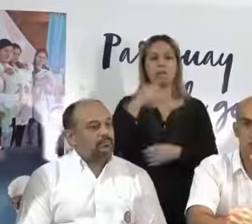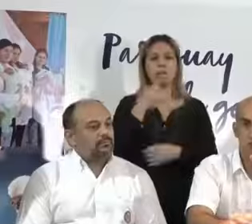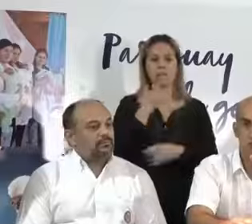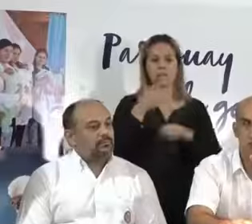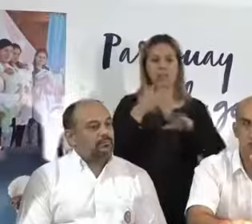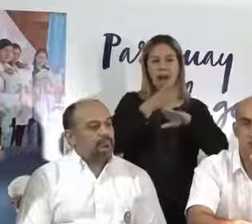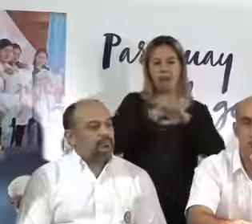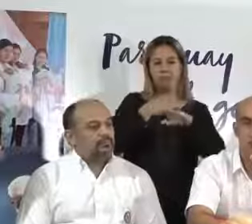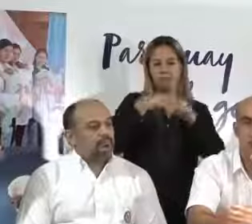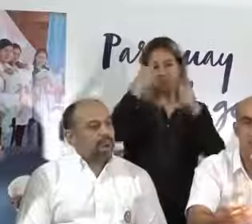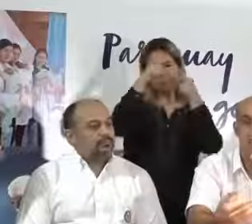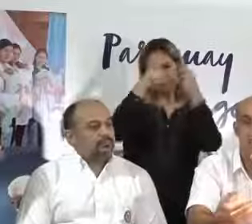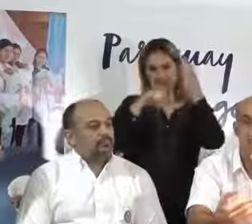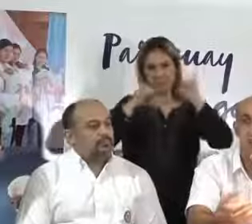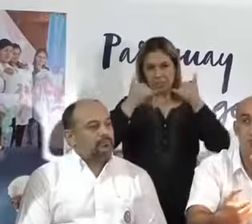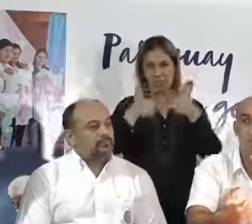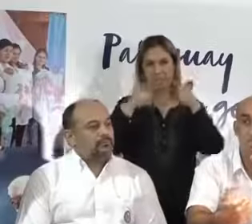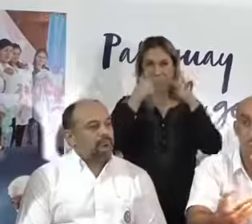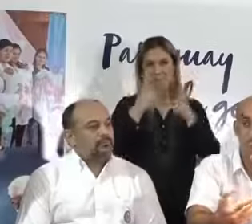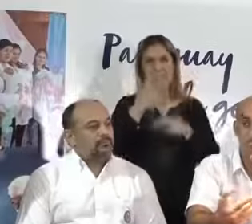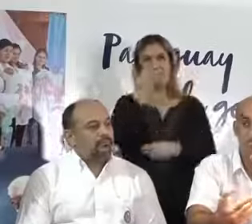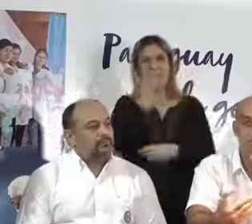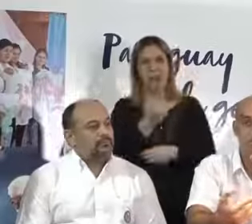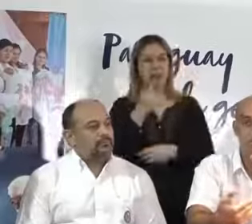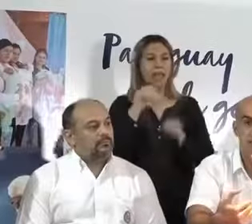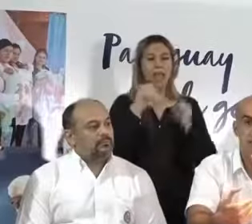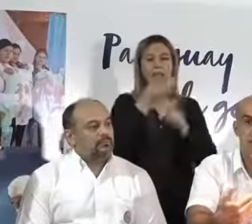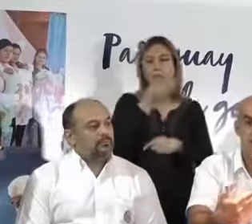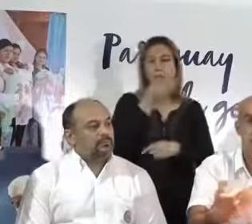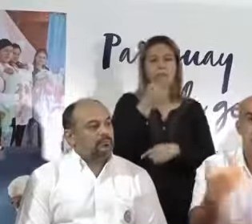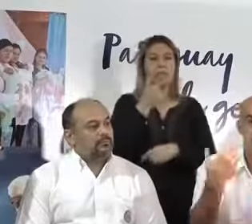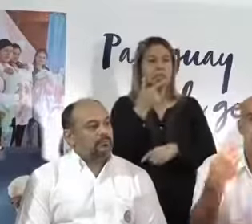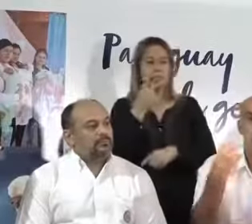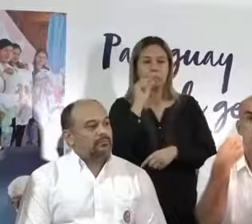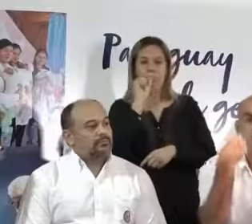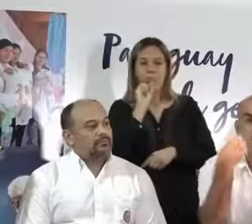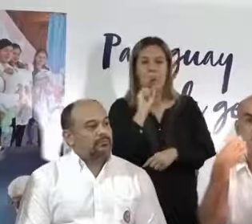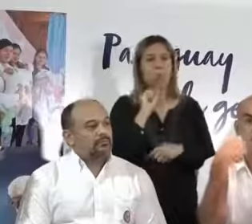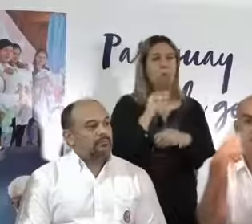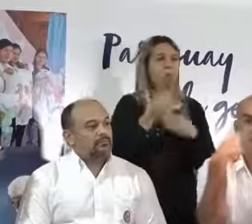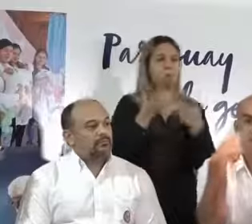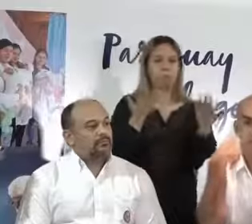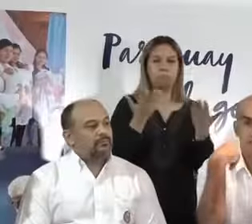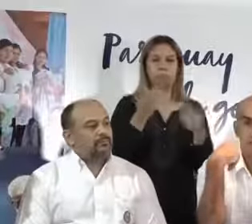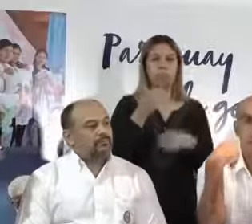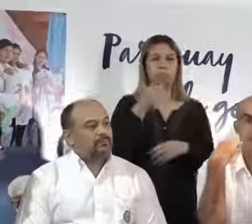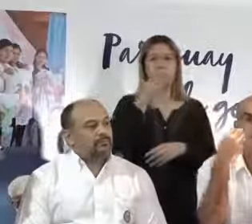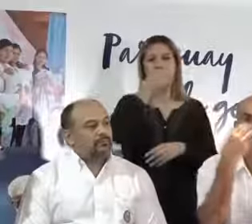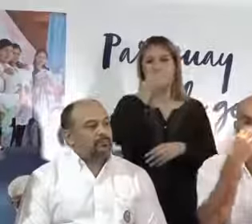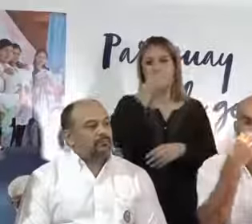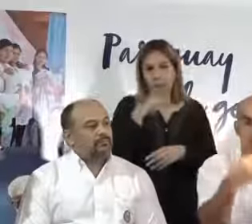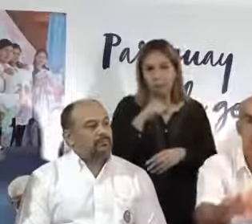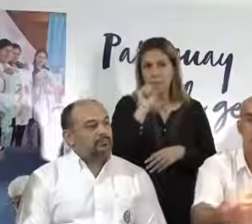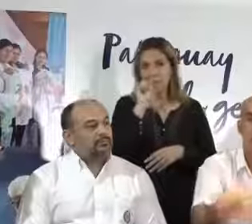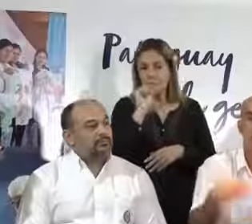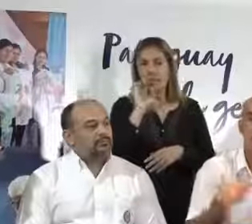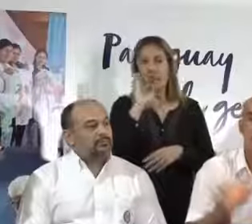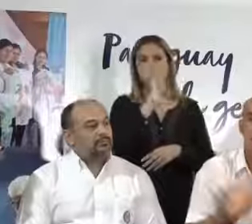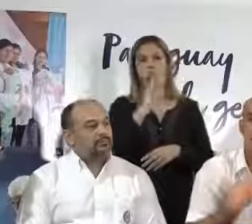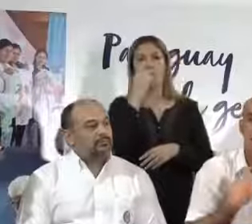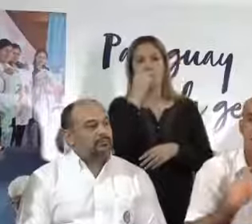mencioné, con circulación del virus, presenta síntomas leves, como son, por ejemplo, la secreción nasal, la